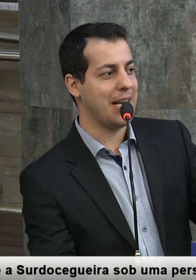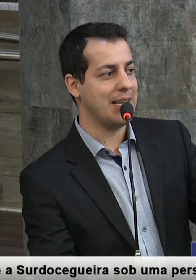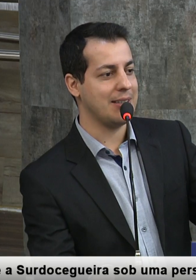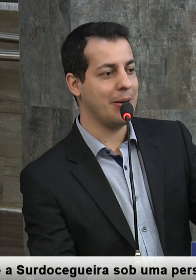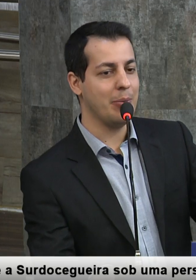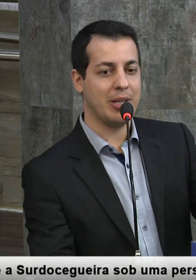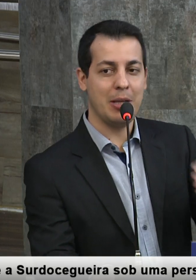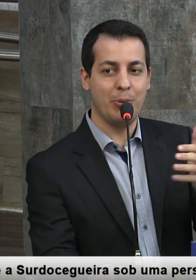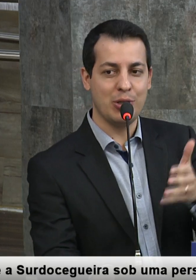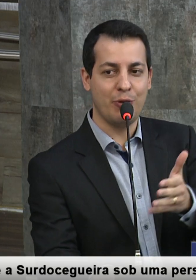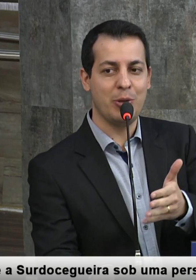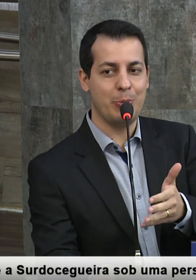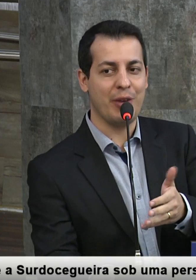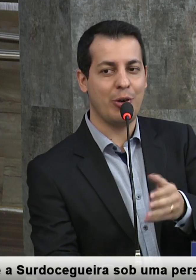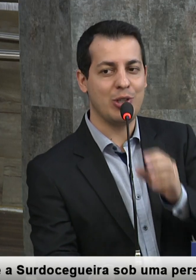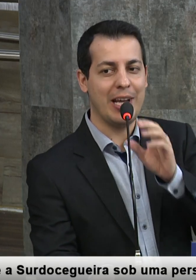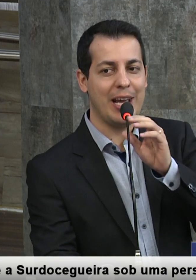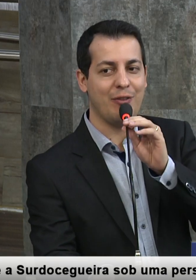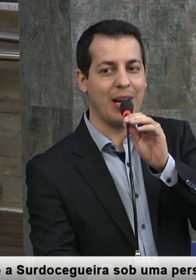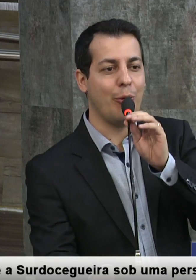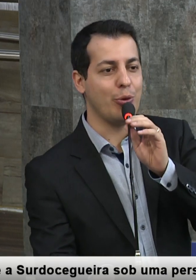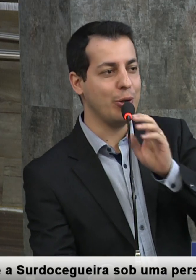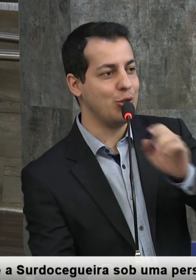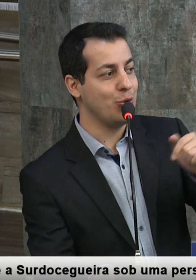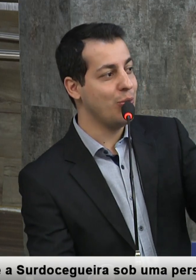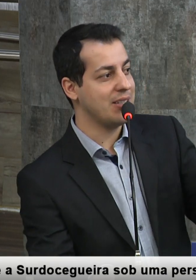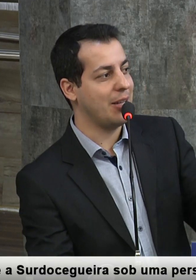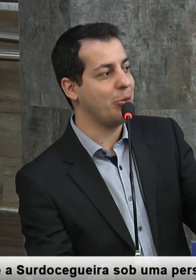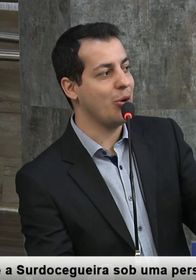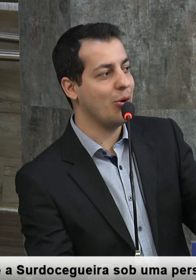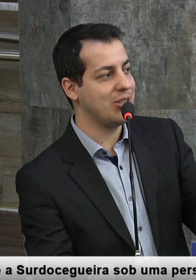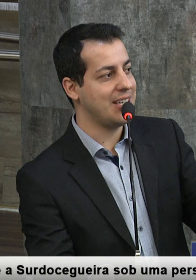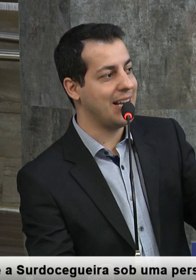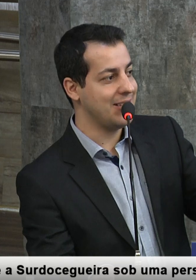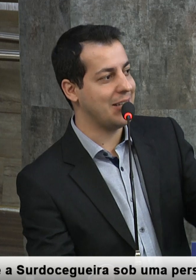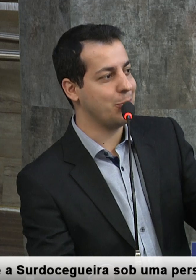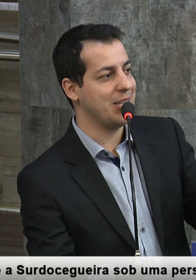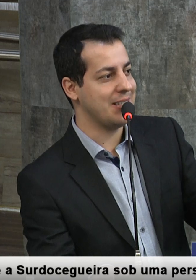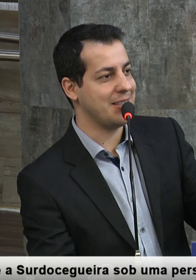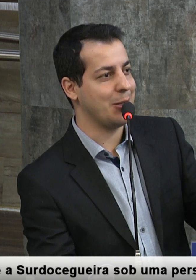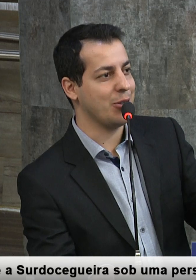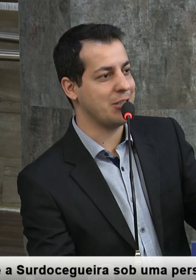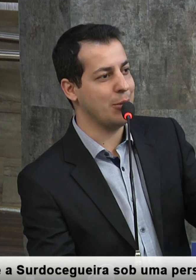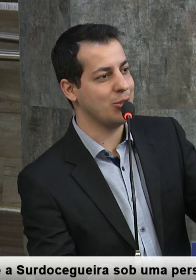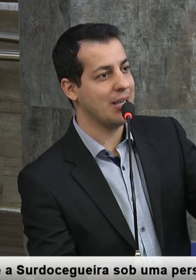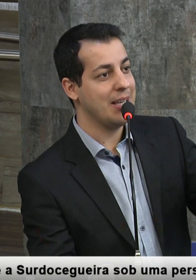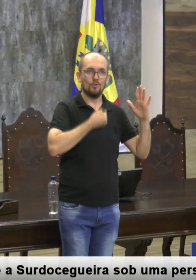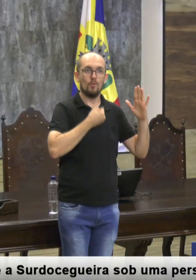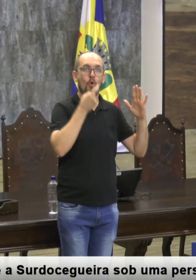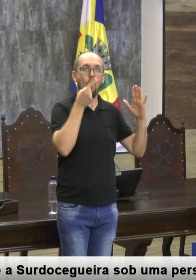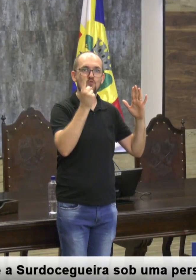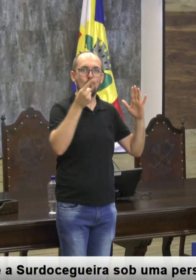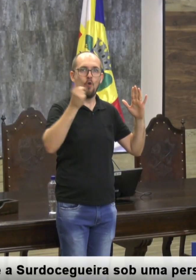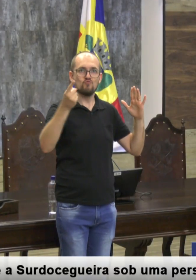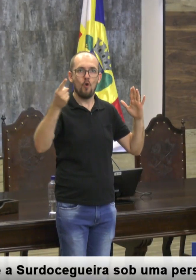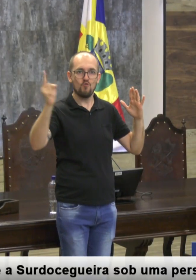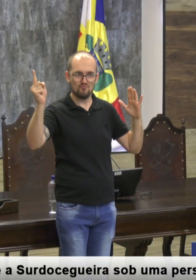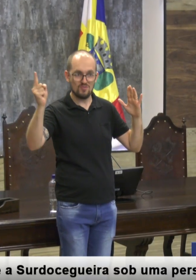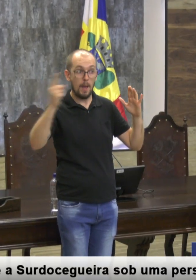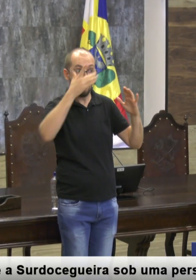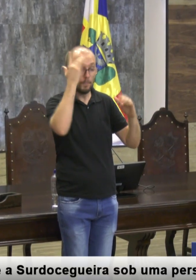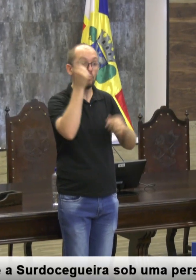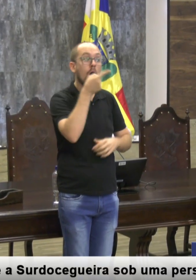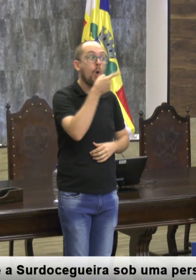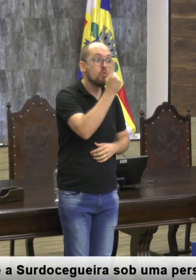nossa palestra, porque depois eu vou pedir para a Valdinéia falar um número de 1 a 111, que é a lista de presença que nós temos, 111